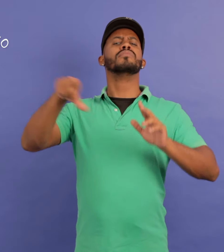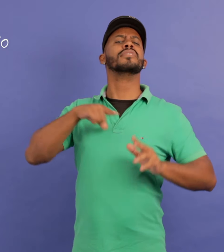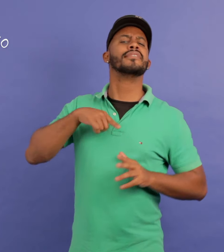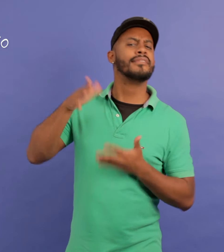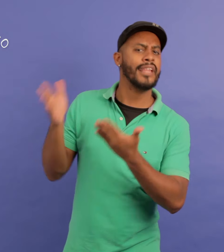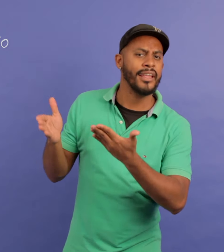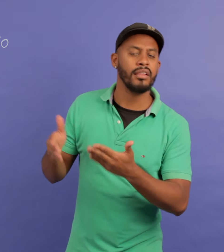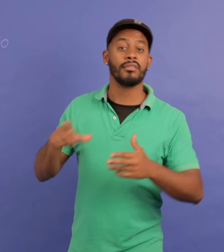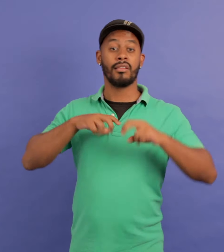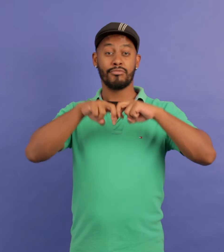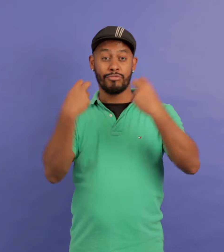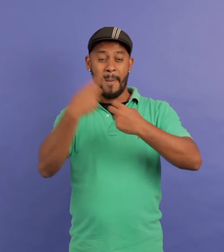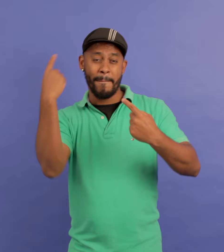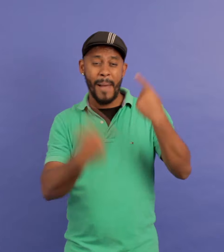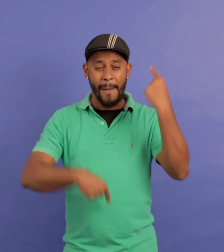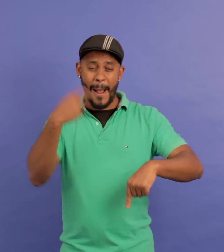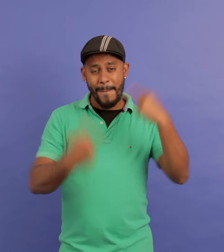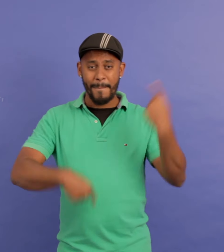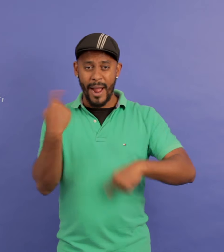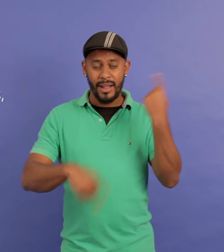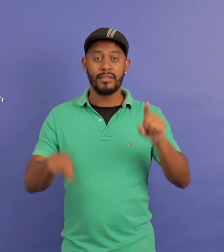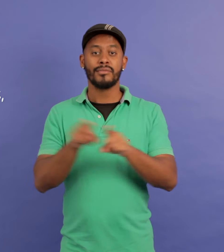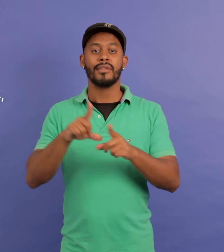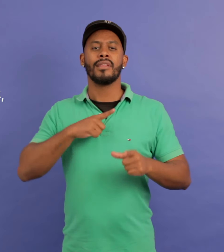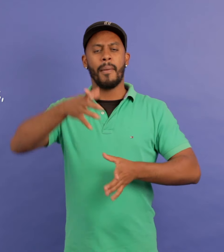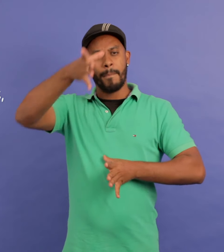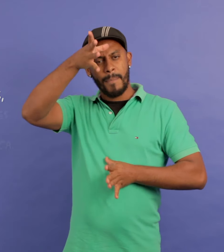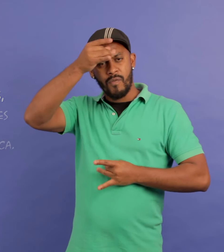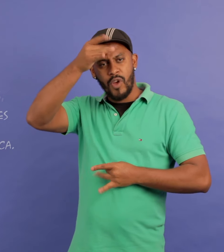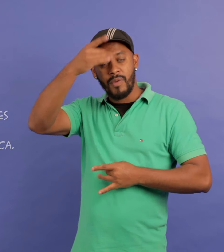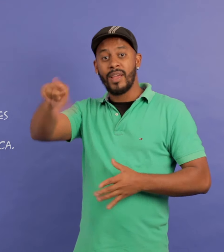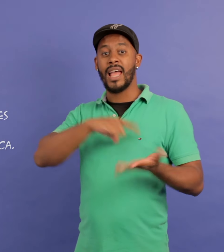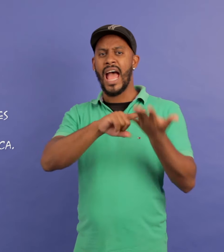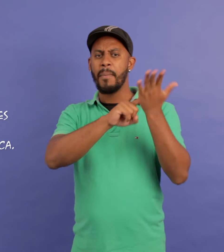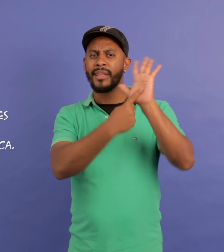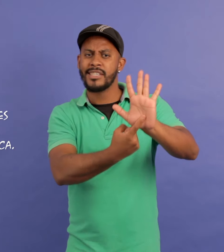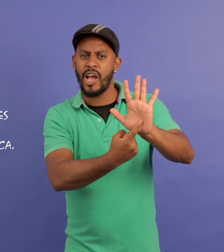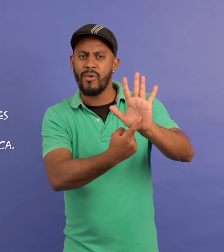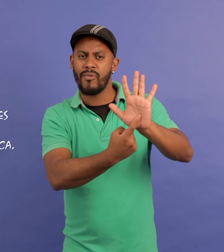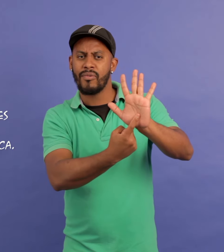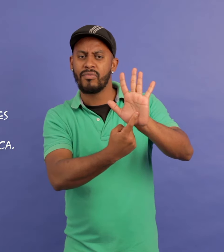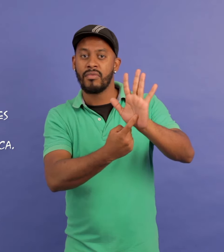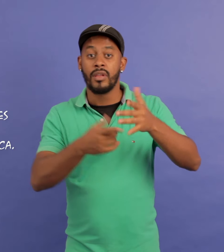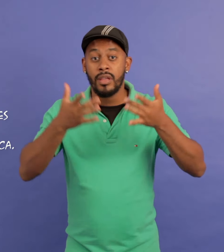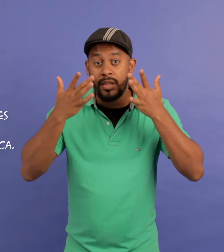terá mesas de debate, performances, apresentações de teatro, dança e música.